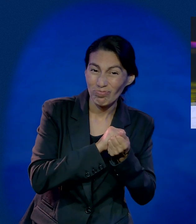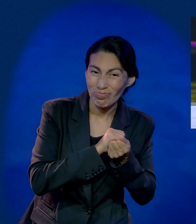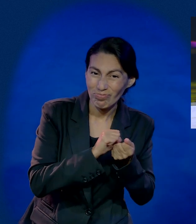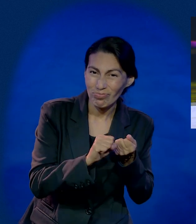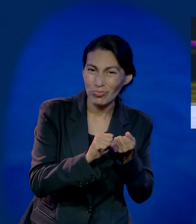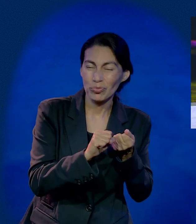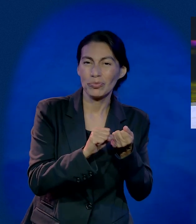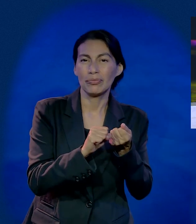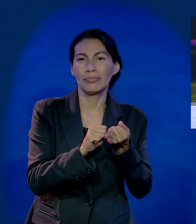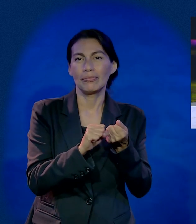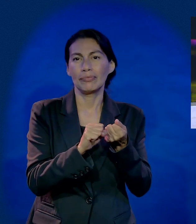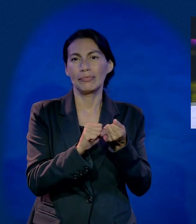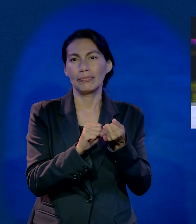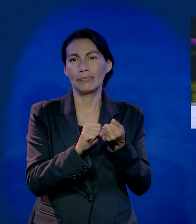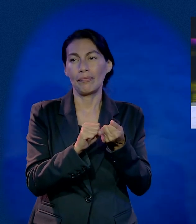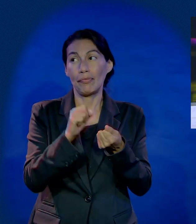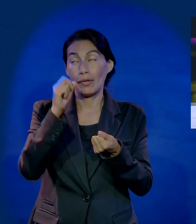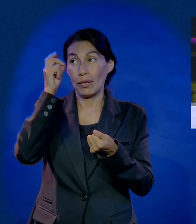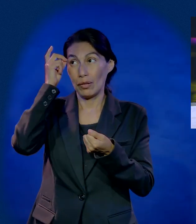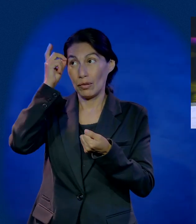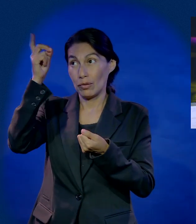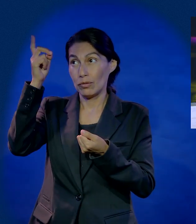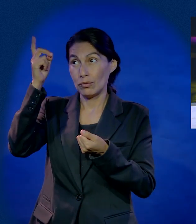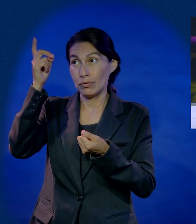El pecado nos destruye.